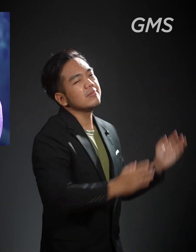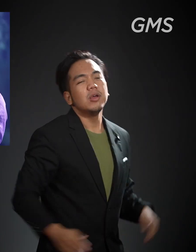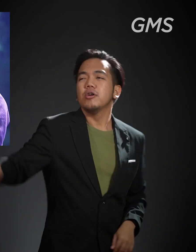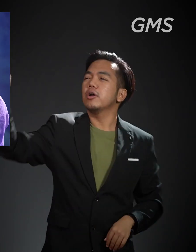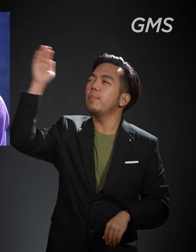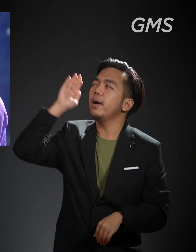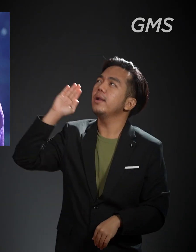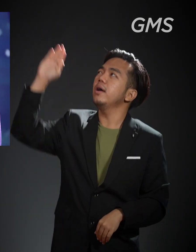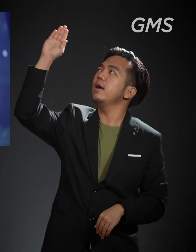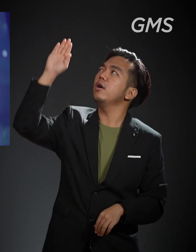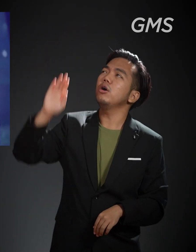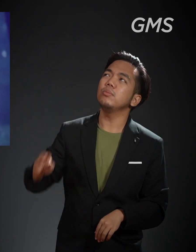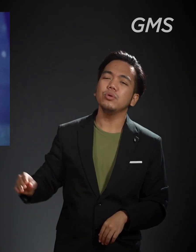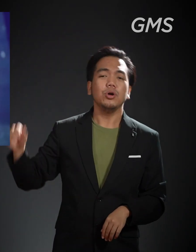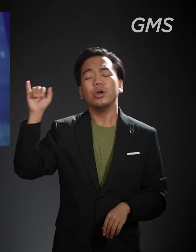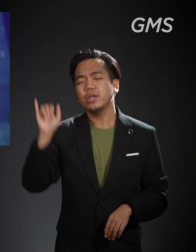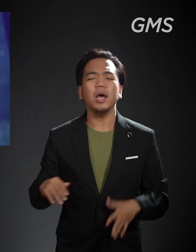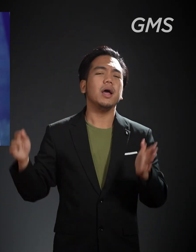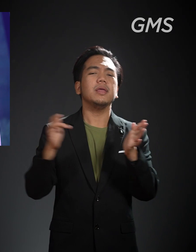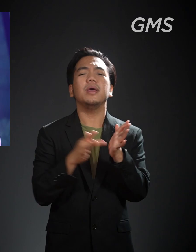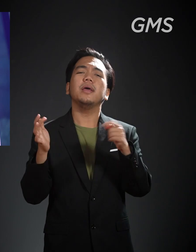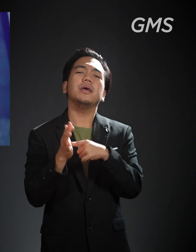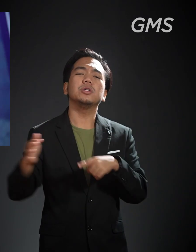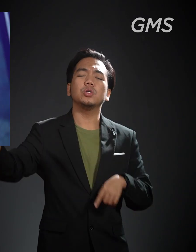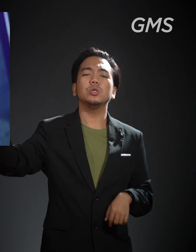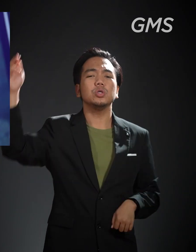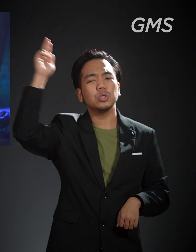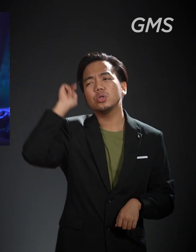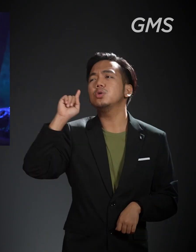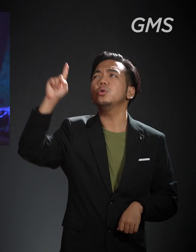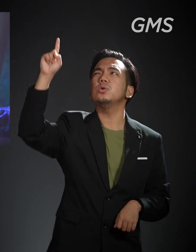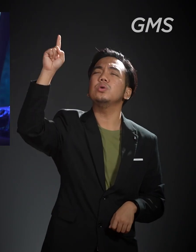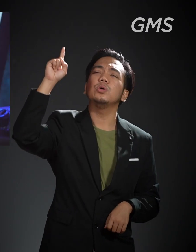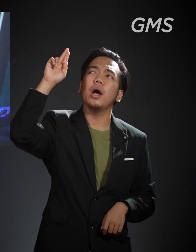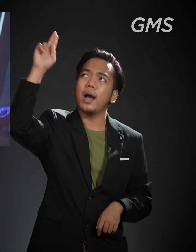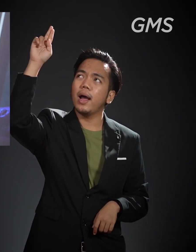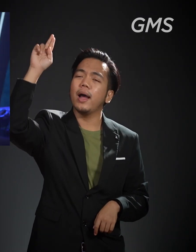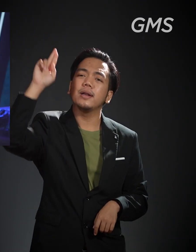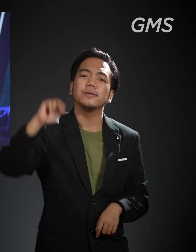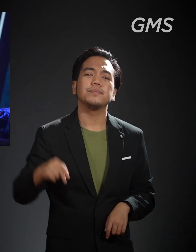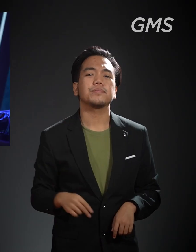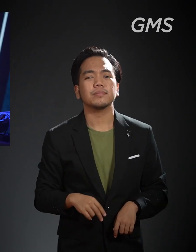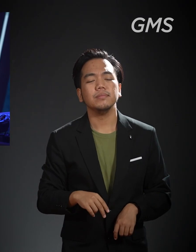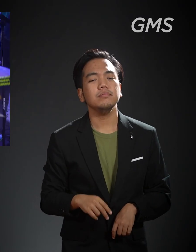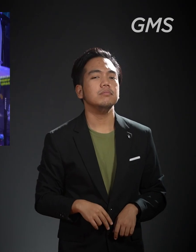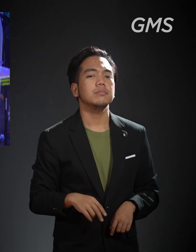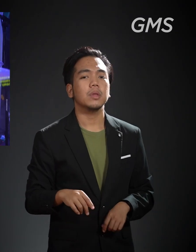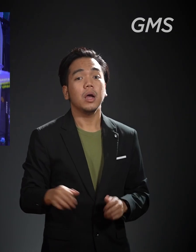pujian kepadamu ya Yesus Tuhan.